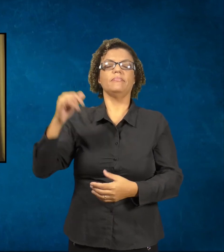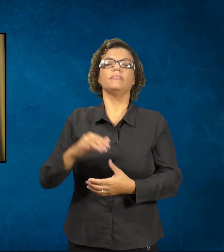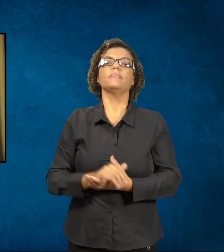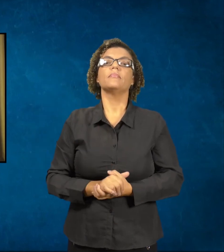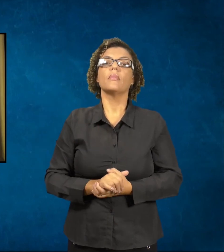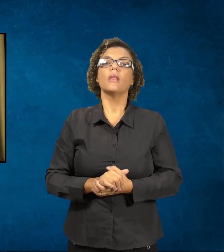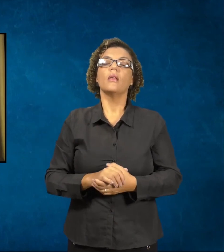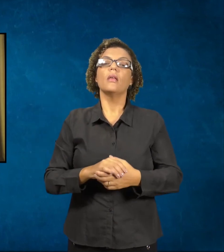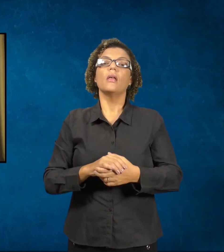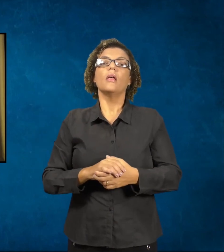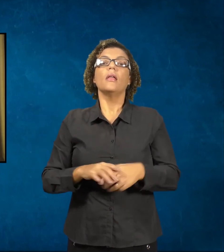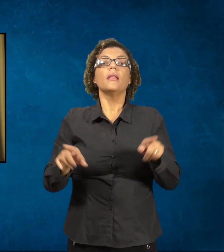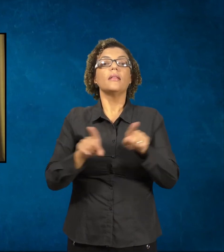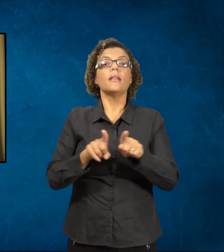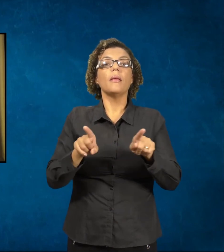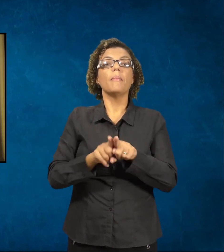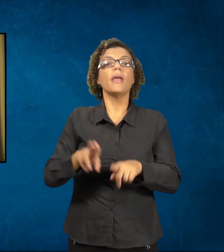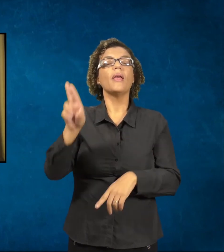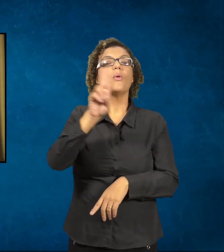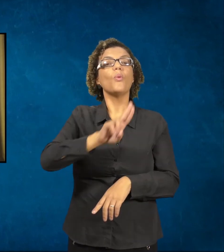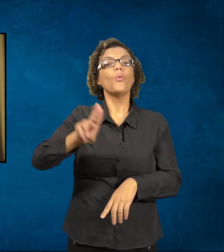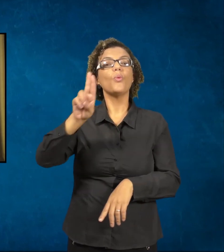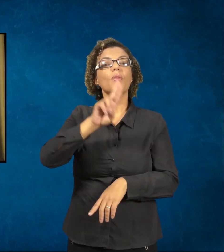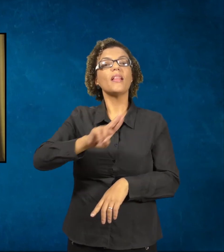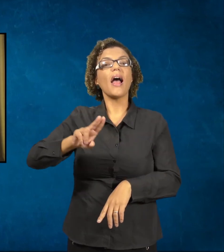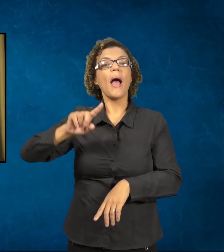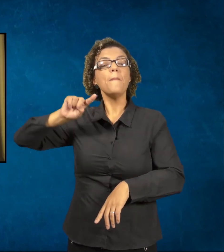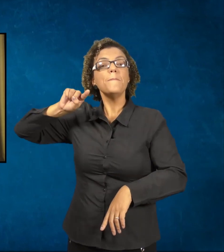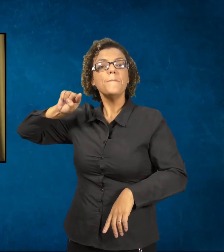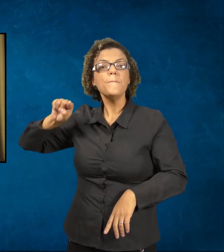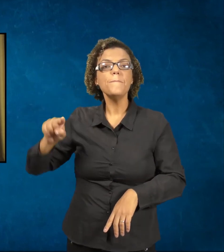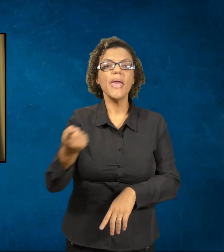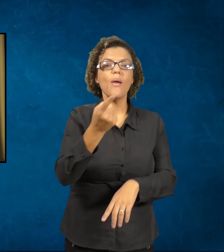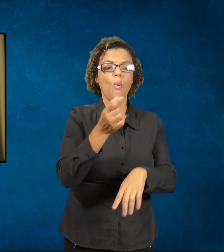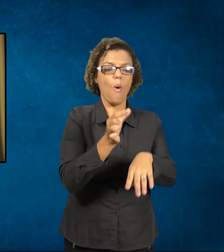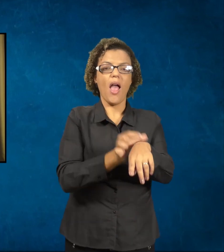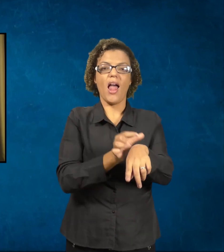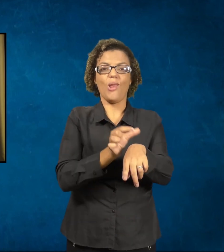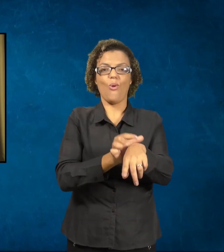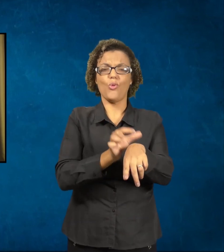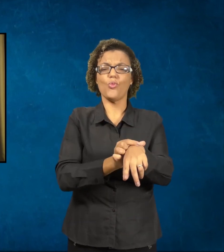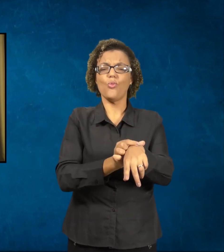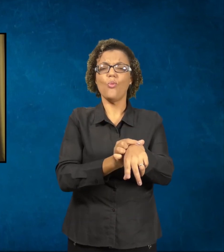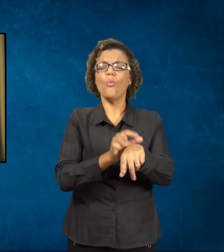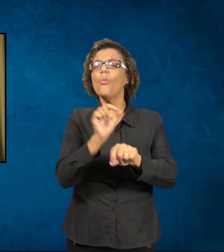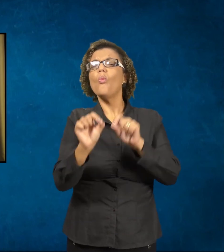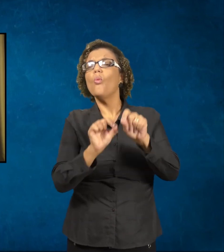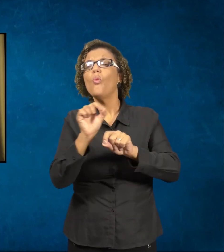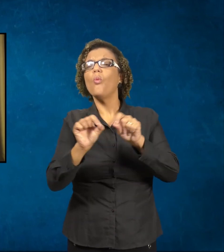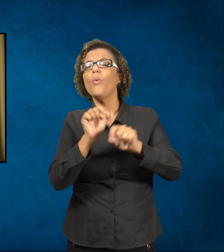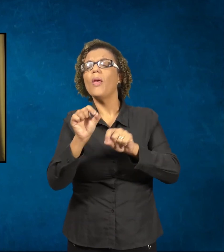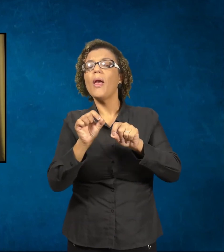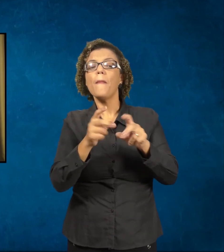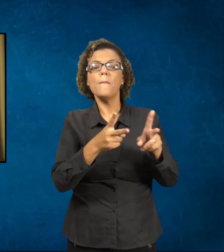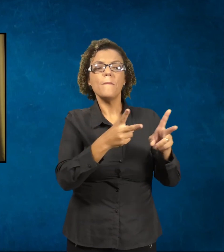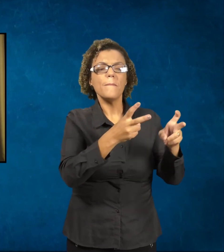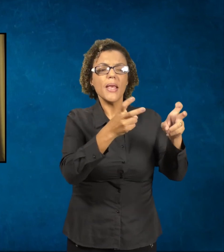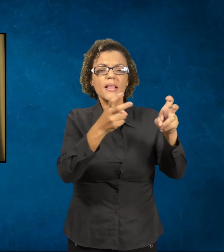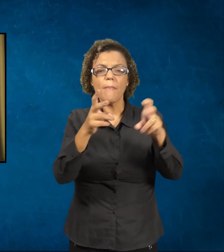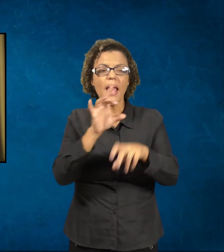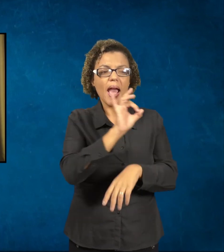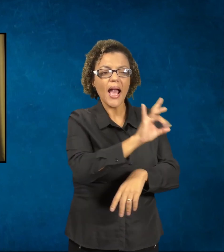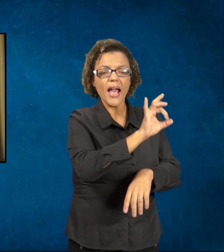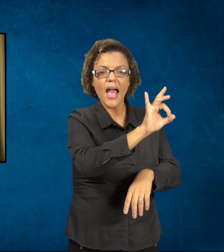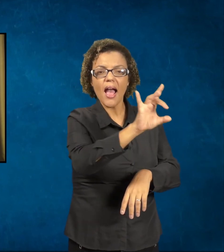Usar 1000 relógios. Perceba que cada aluno seu tem um ritmo, uma forma. Não rotule, não nivele